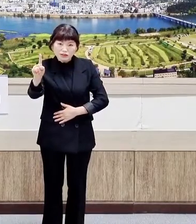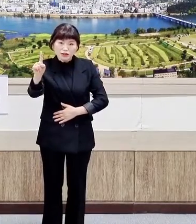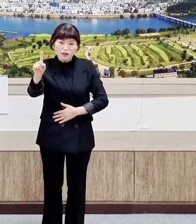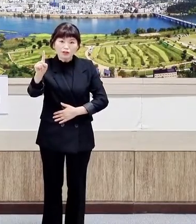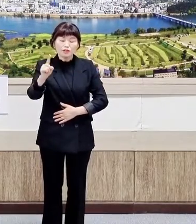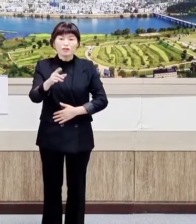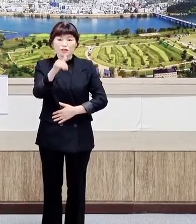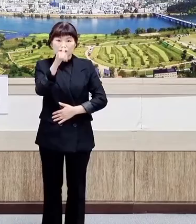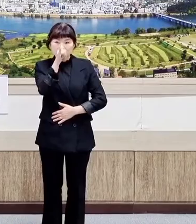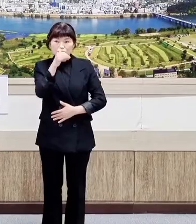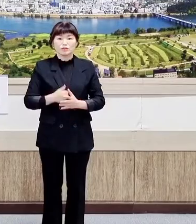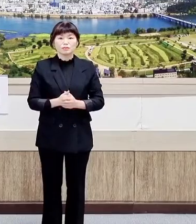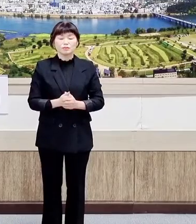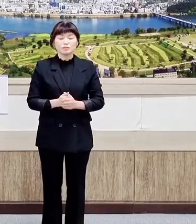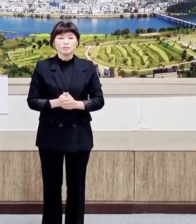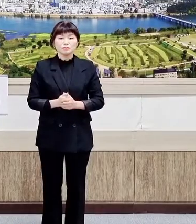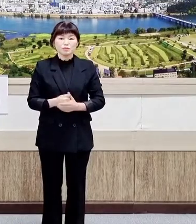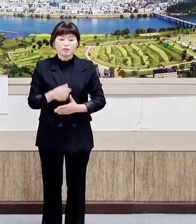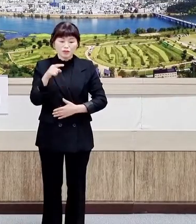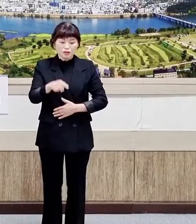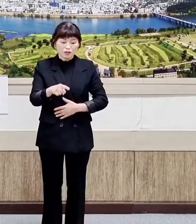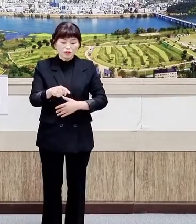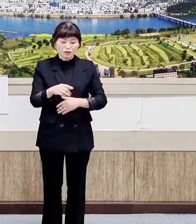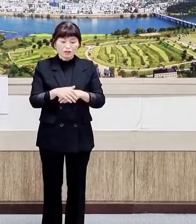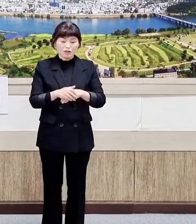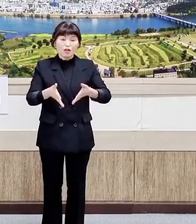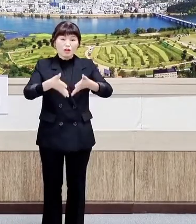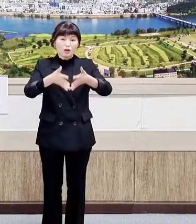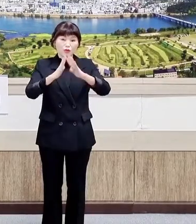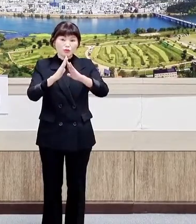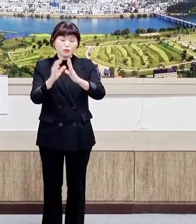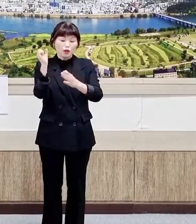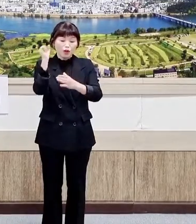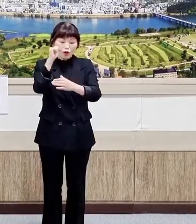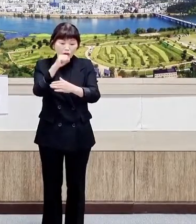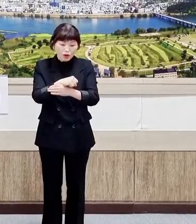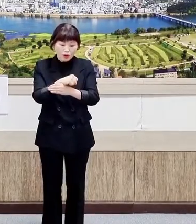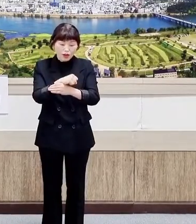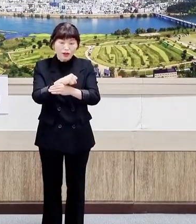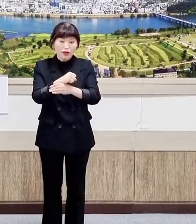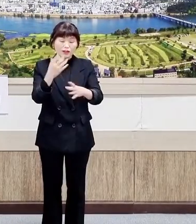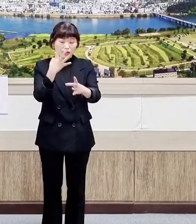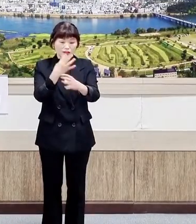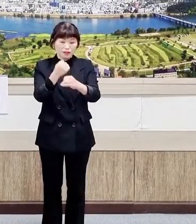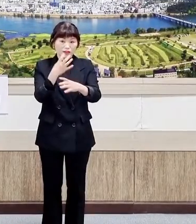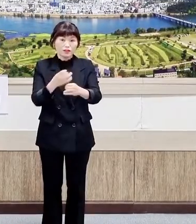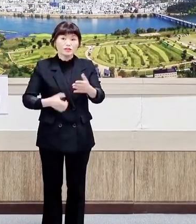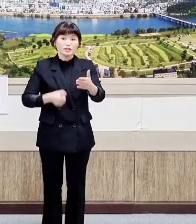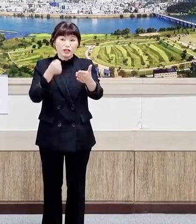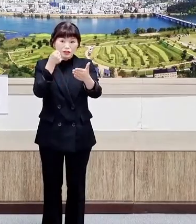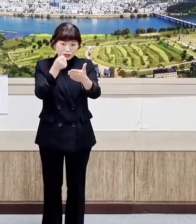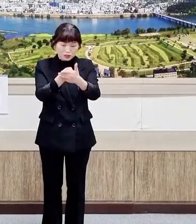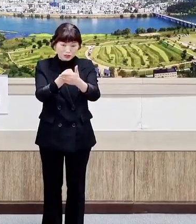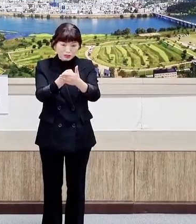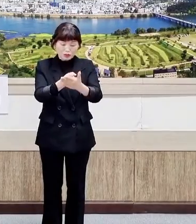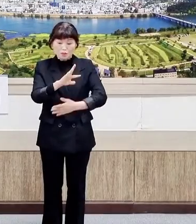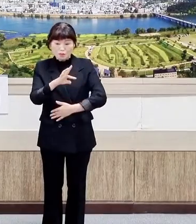되었고, 인허가 일을 건축 허가 일이 아닌 도시개발사업 인허가 일로